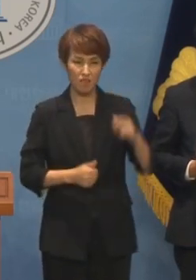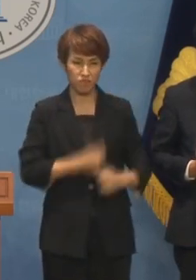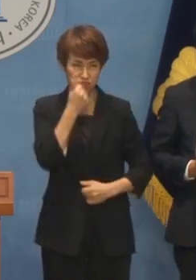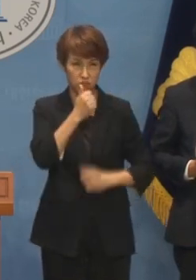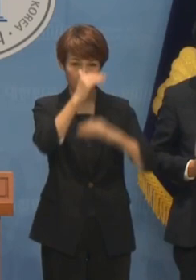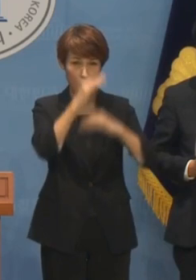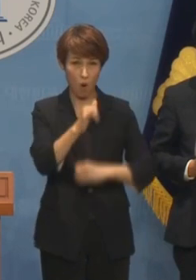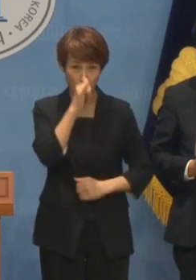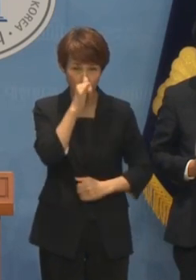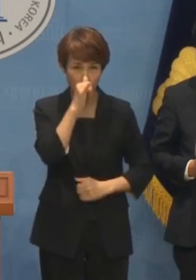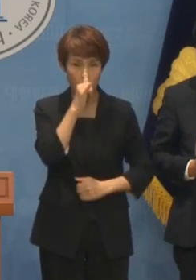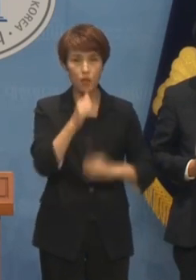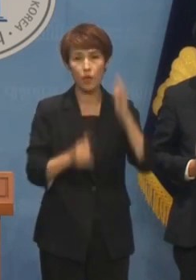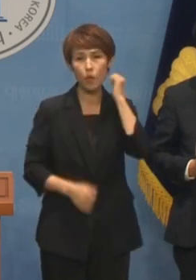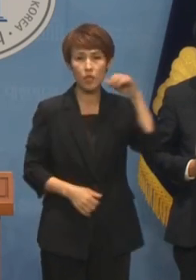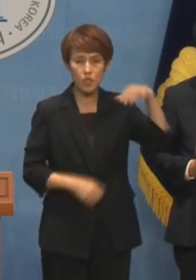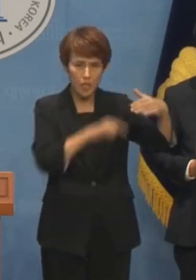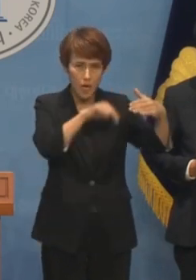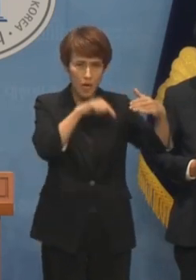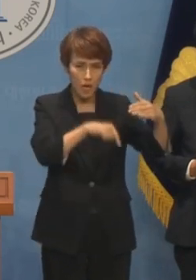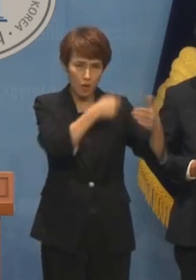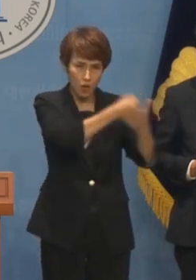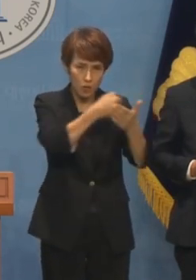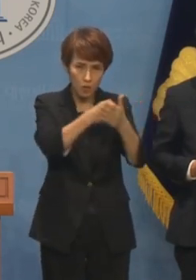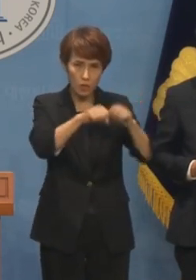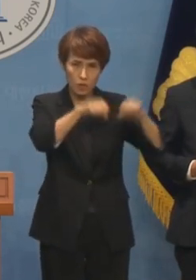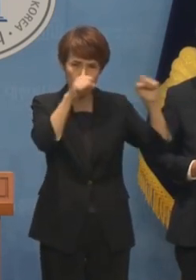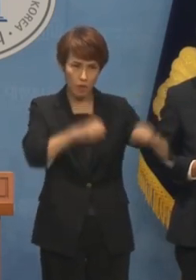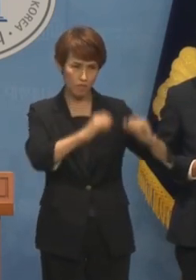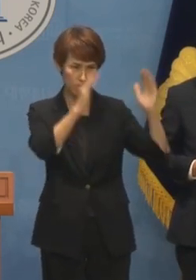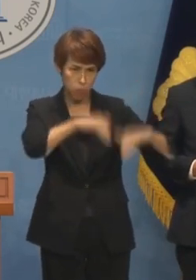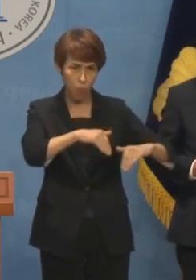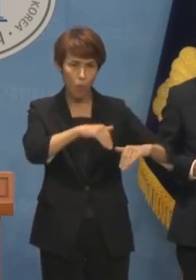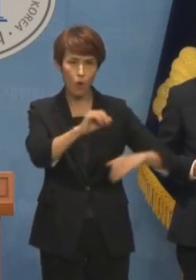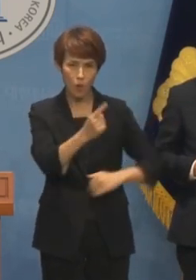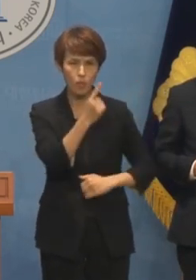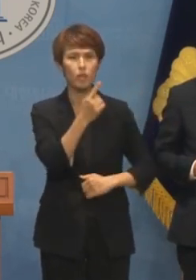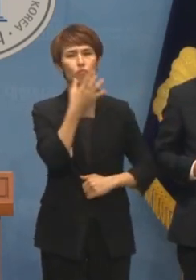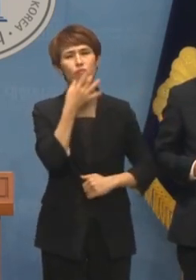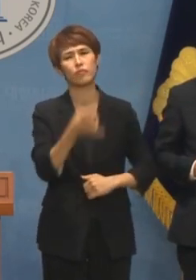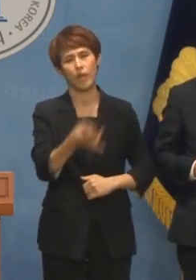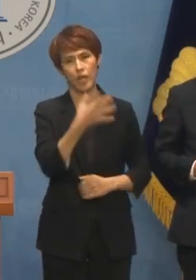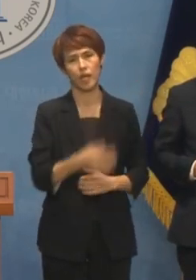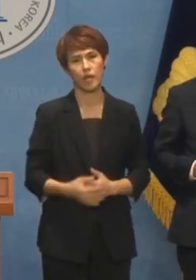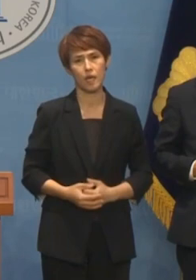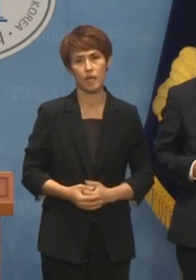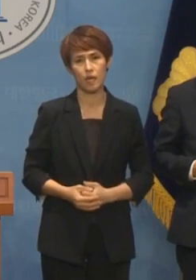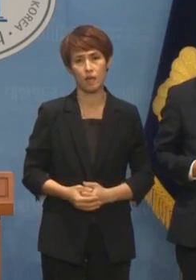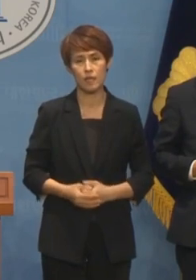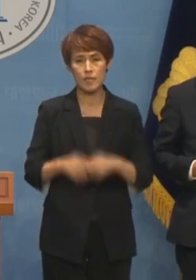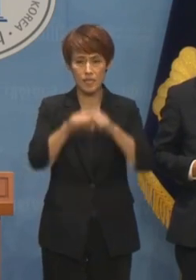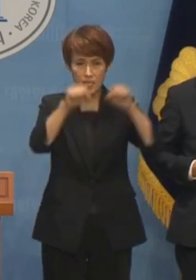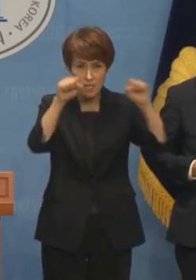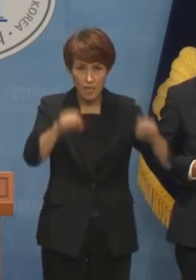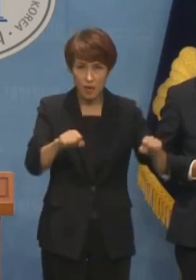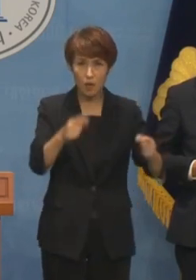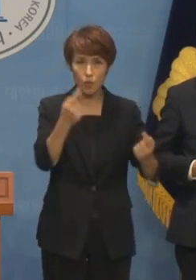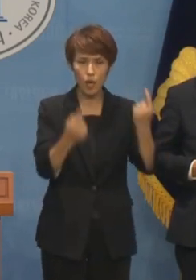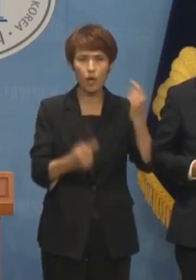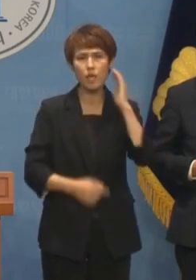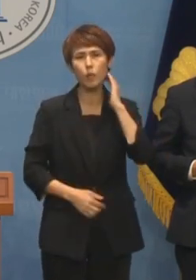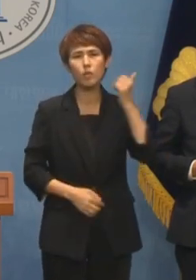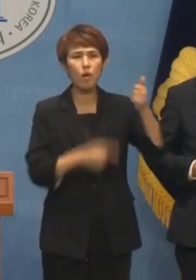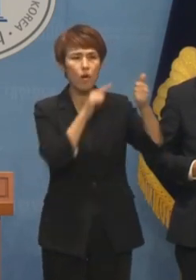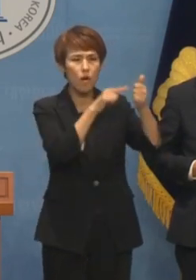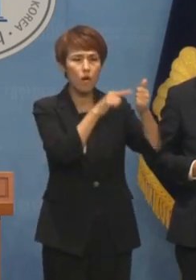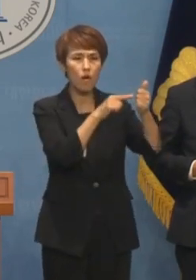있듯 대통령실 내부 의사결정 시스템 붕괴가 불러온 불행입니다. 시스템보다 대통령